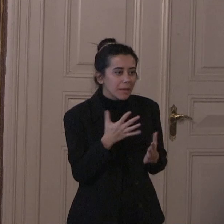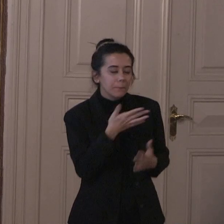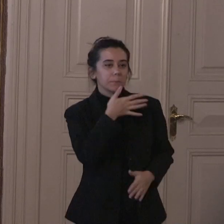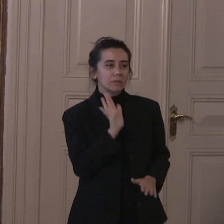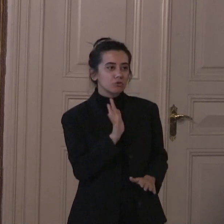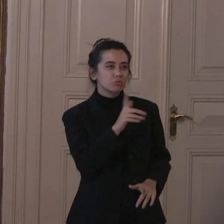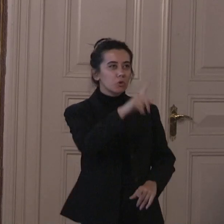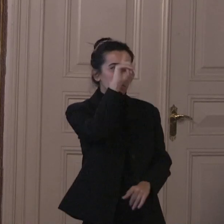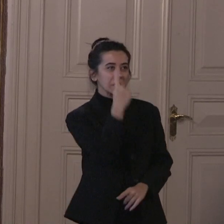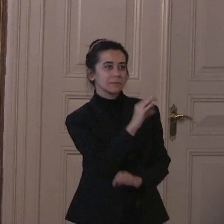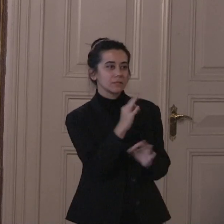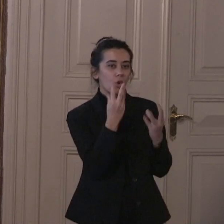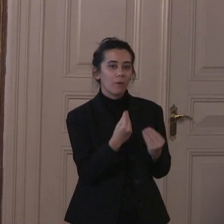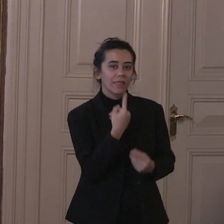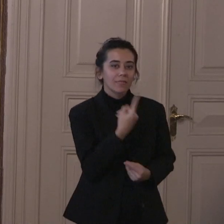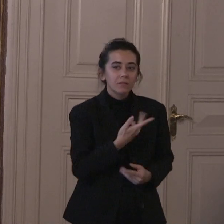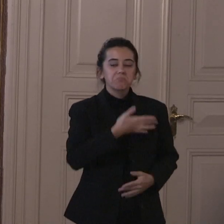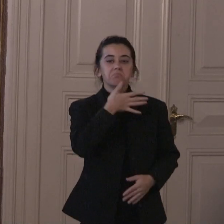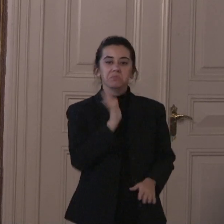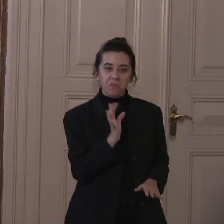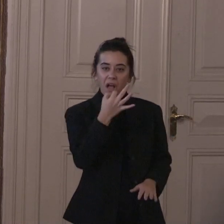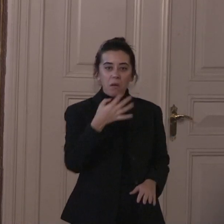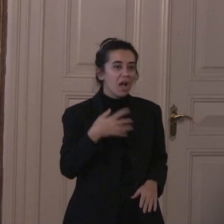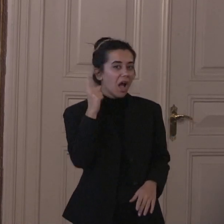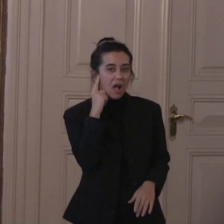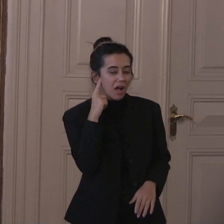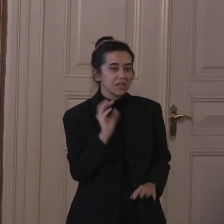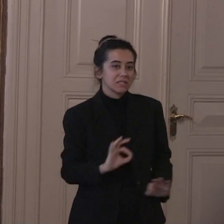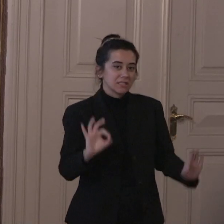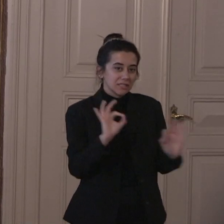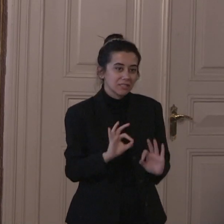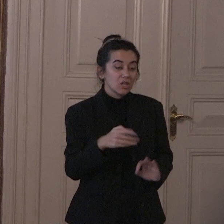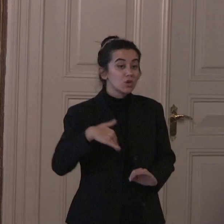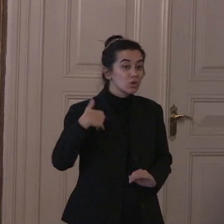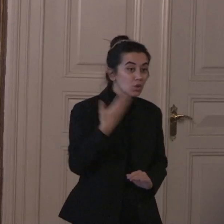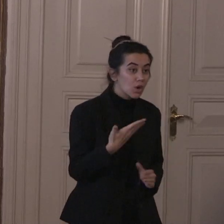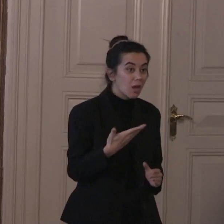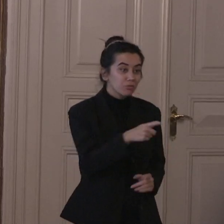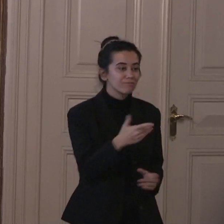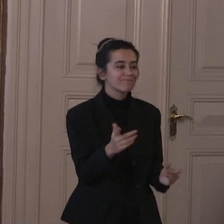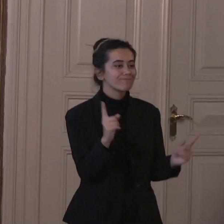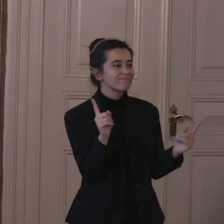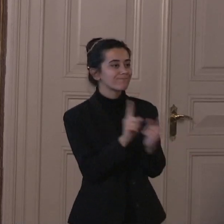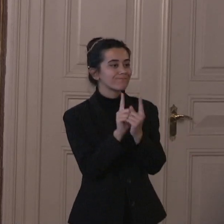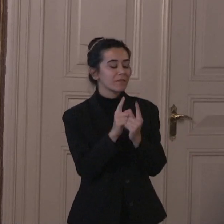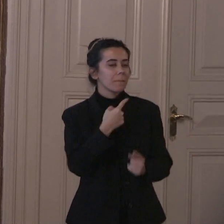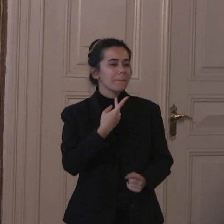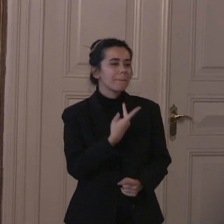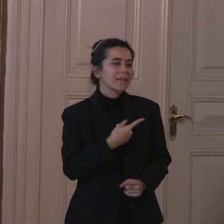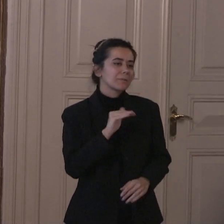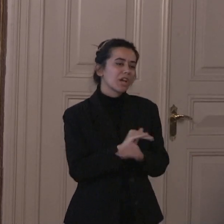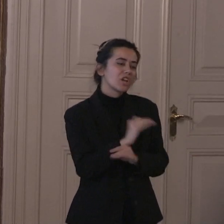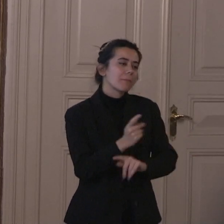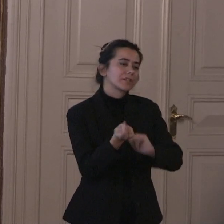hareketim yoktu. Fakat sonra vesaireyle tanışmam hayatımı değiştirdi. Kendisi